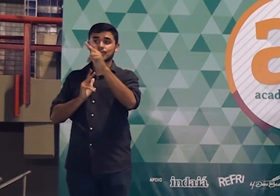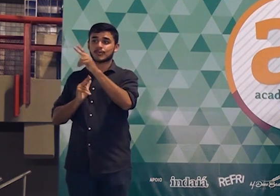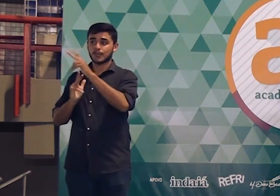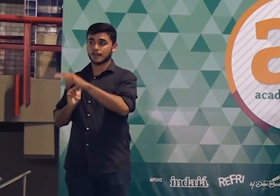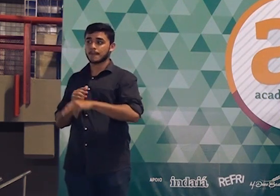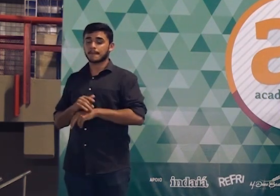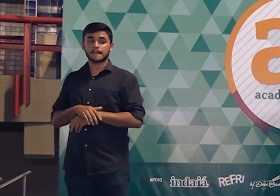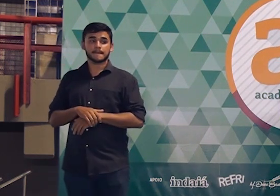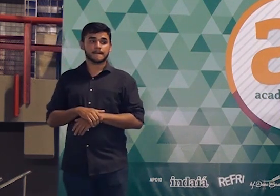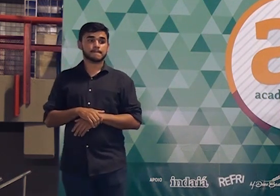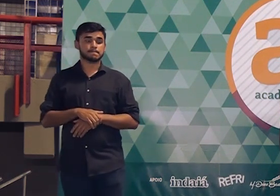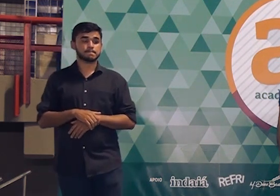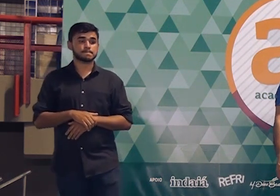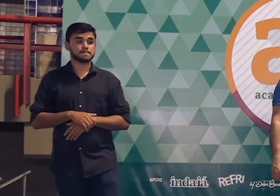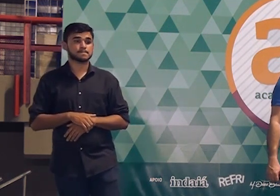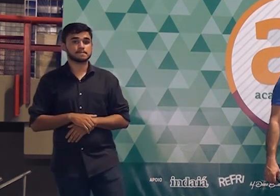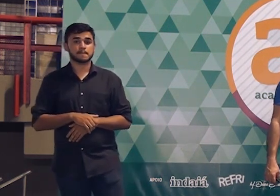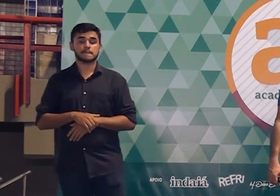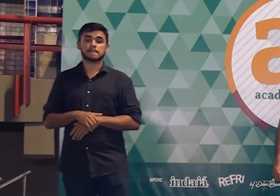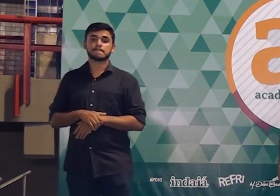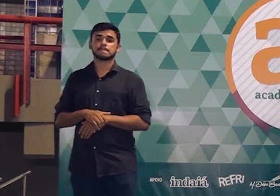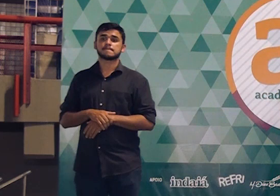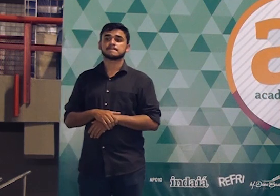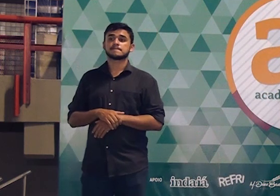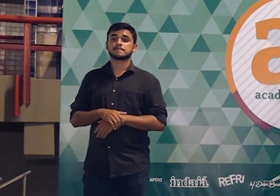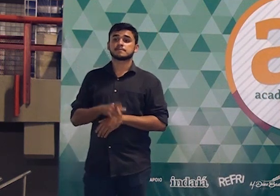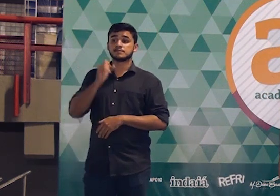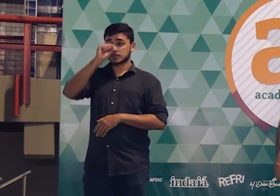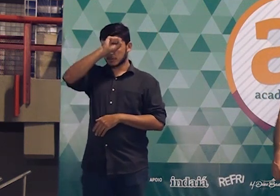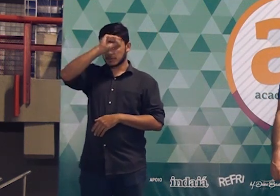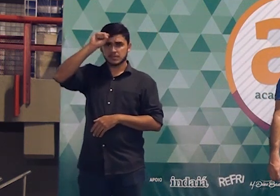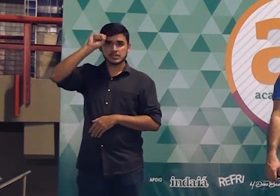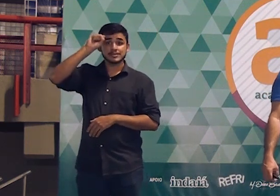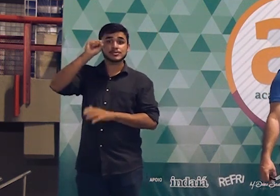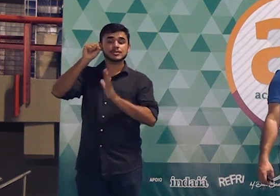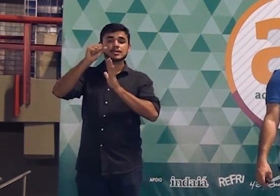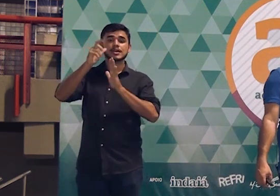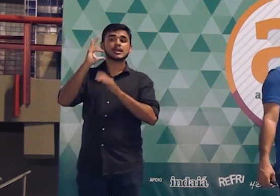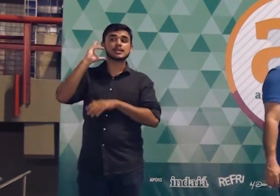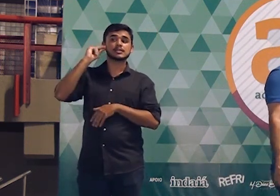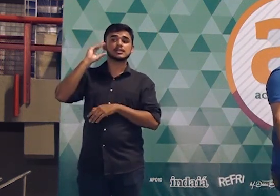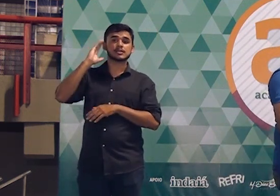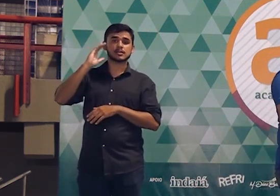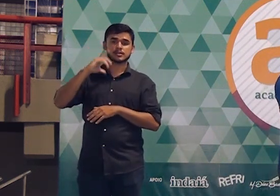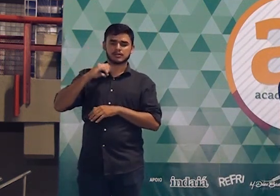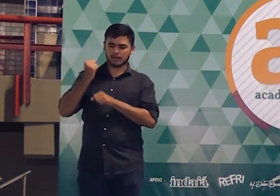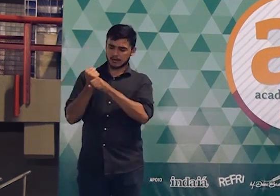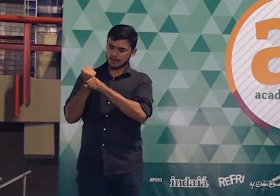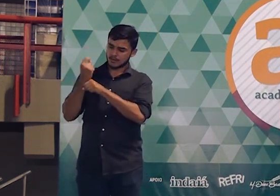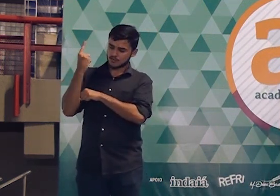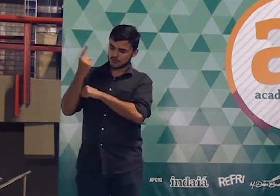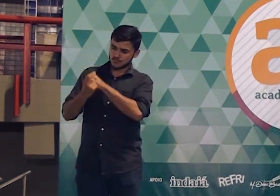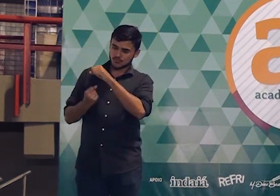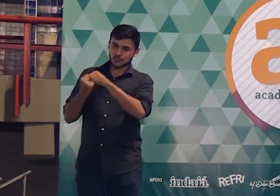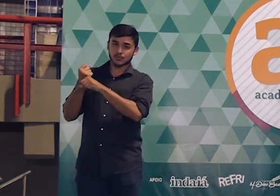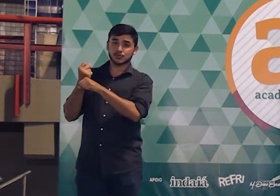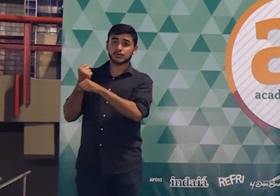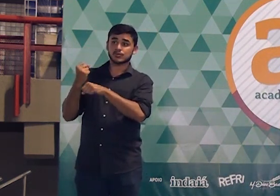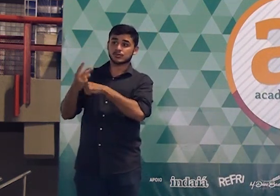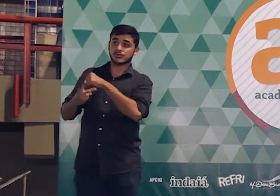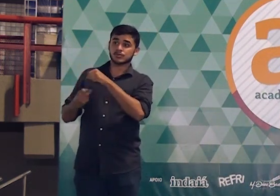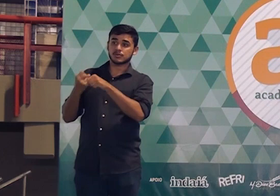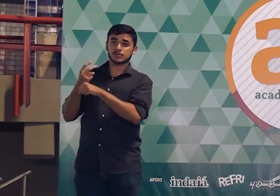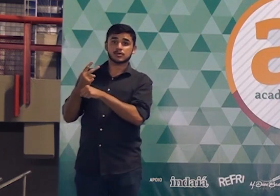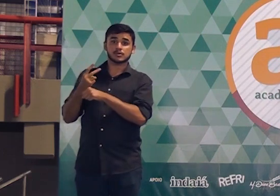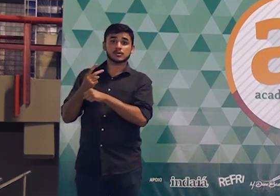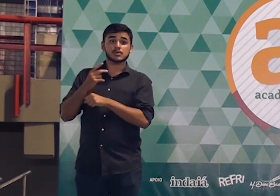adoro. Beleza, maravilha. Pessoal, Samsung, passou do 2º ano, já notou que a bateria